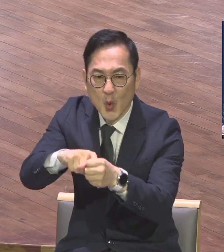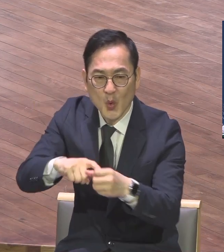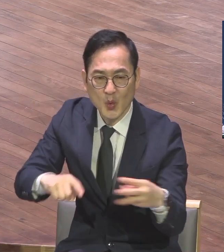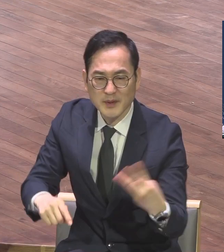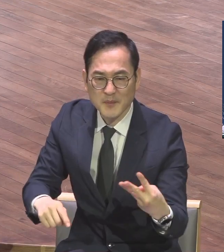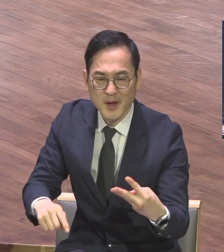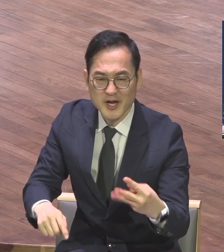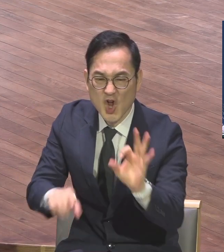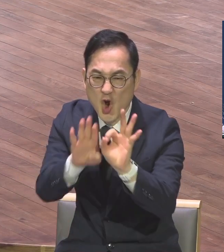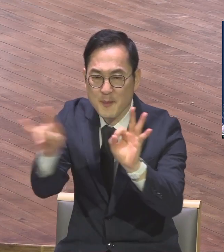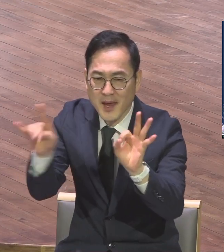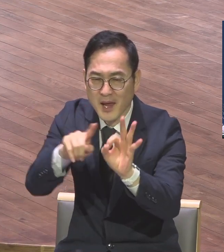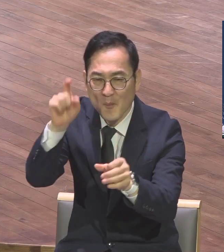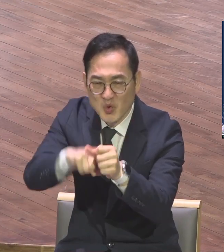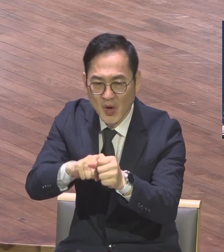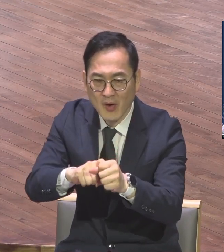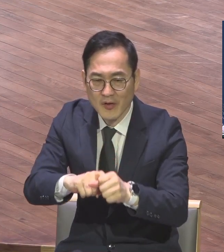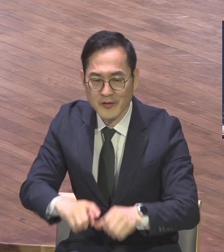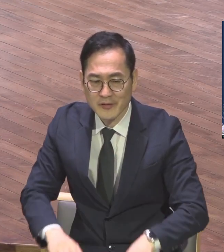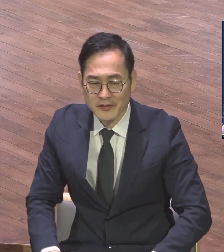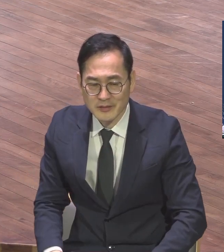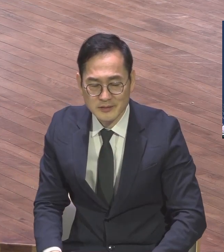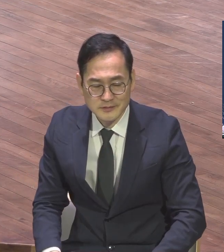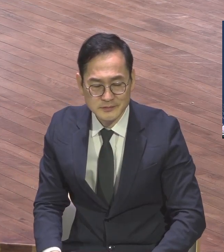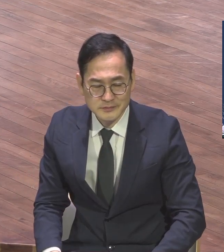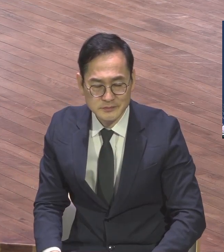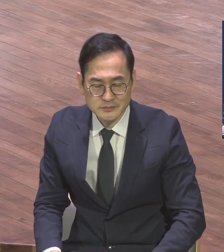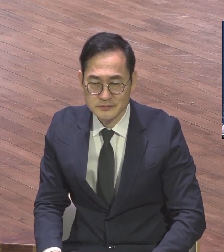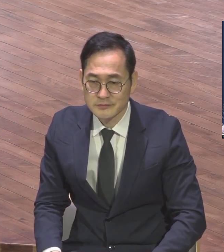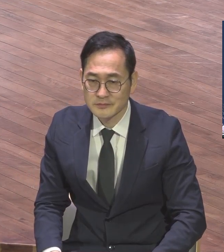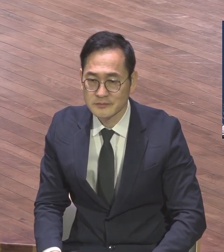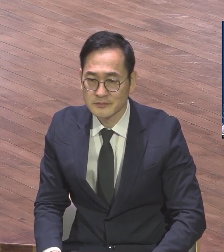3,000명이 넘는 그때 한참 교회들이